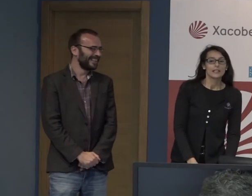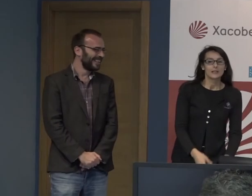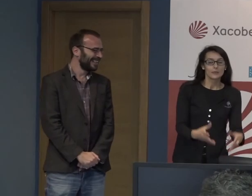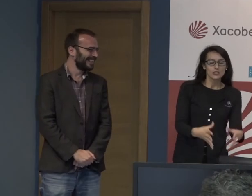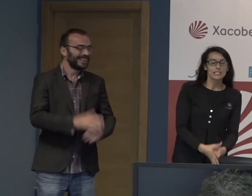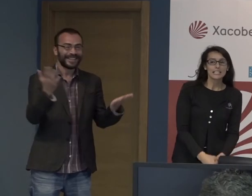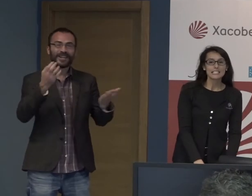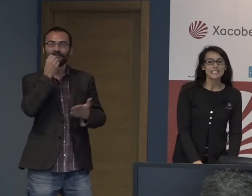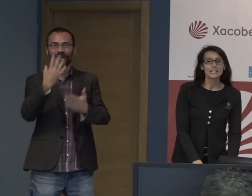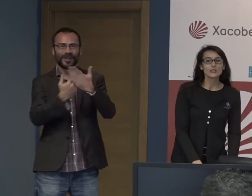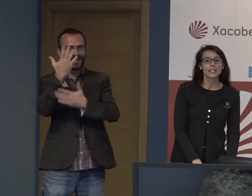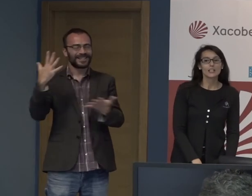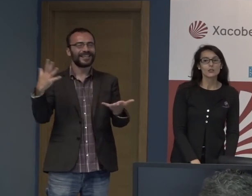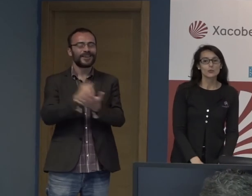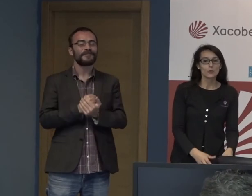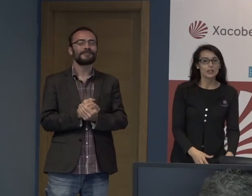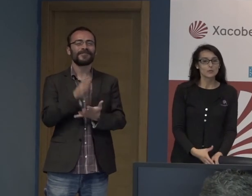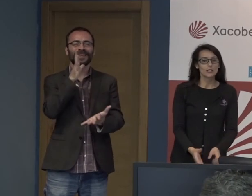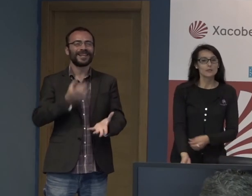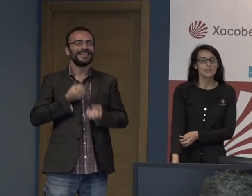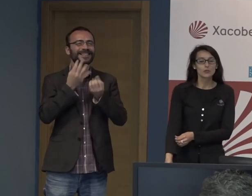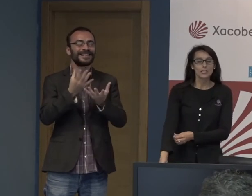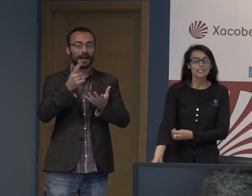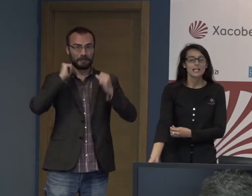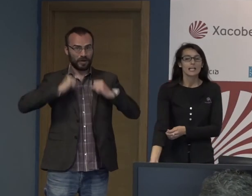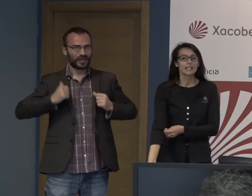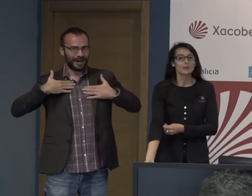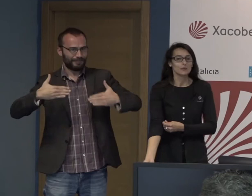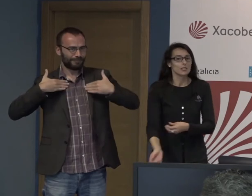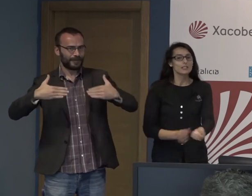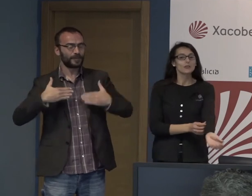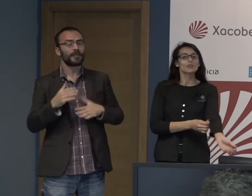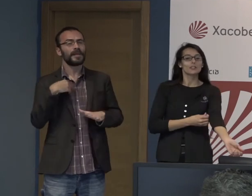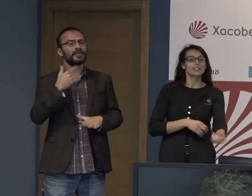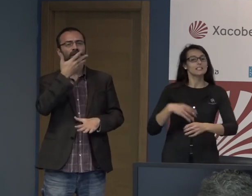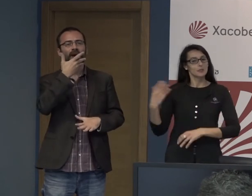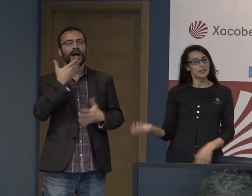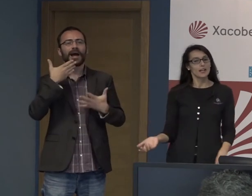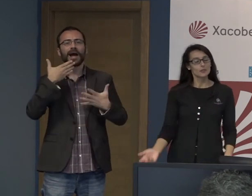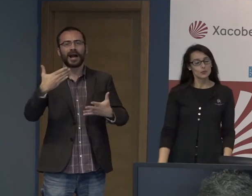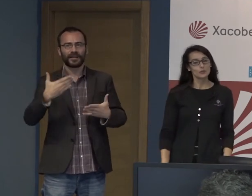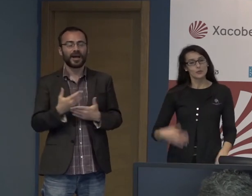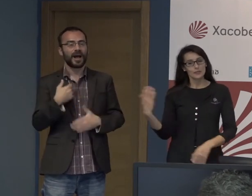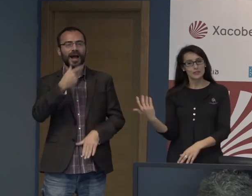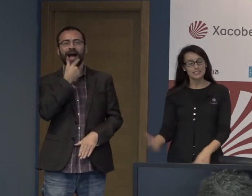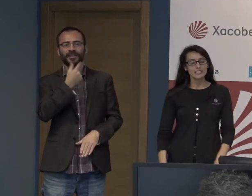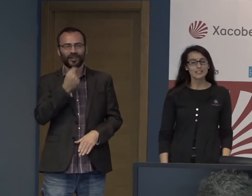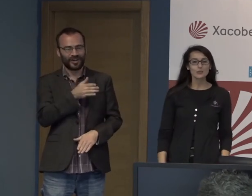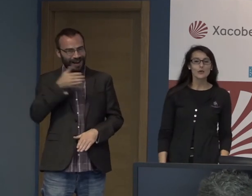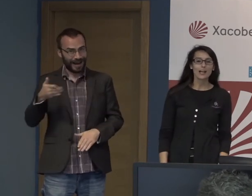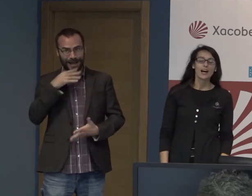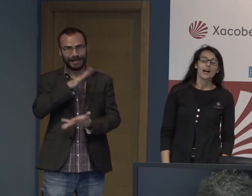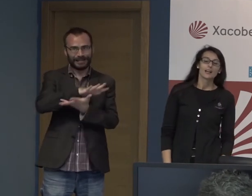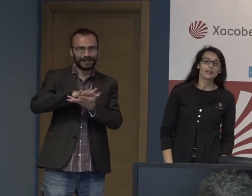Bueno, buenos días. Yo deciros un poco las mochilas vibratorias. Bueno, yo las he conocido gracias también a Antonio, mi compañero que está